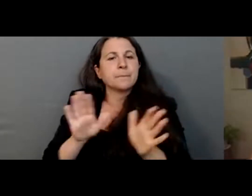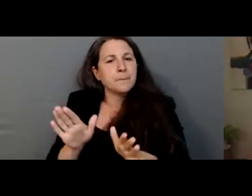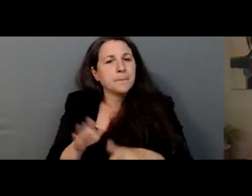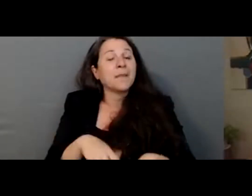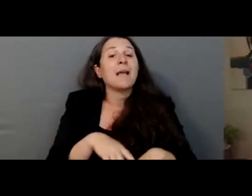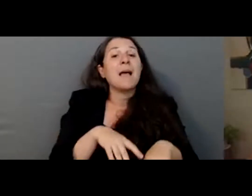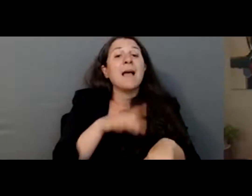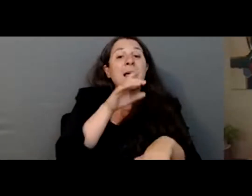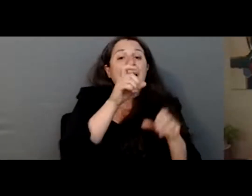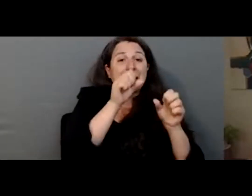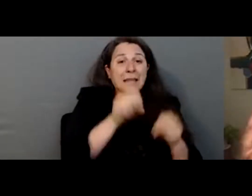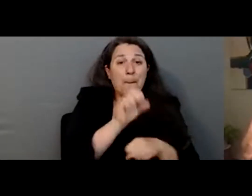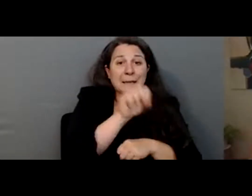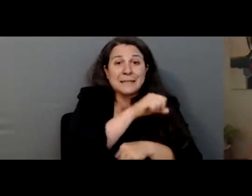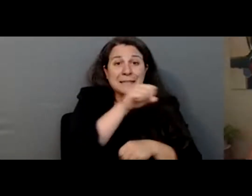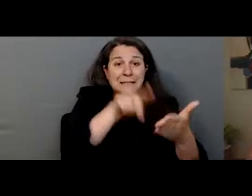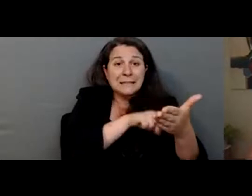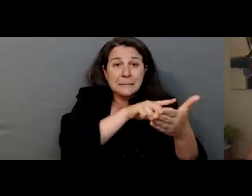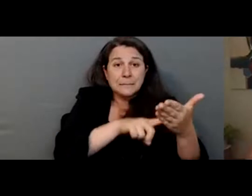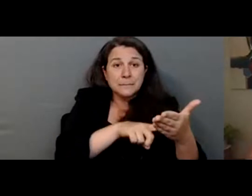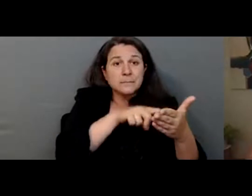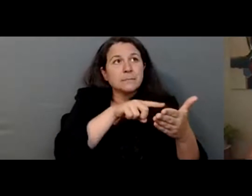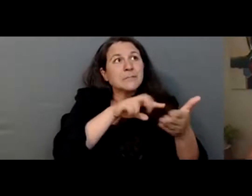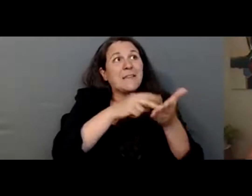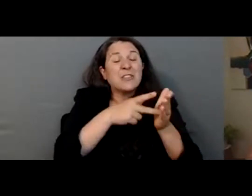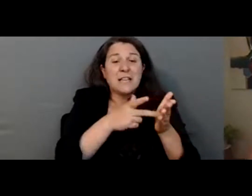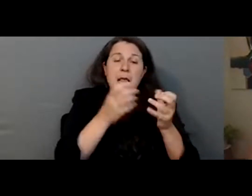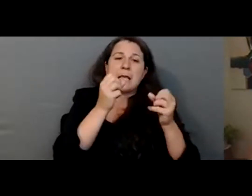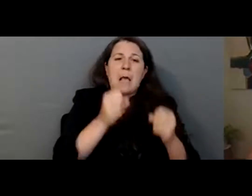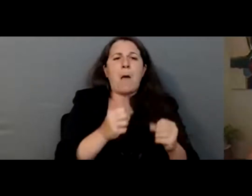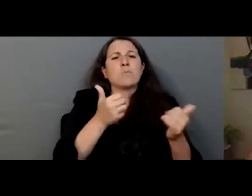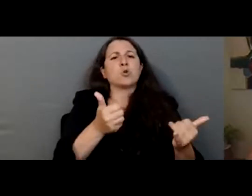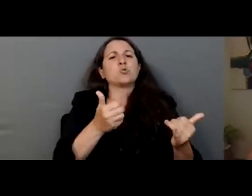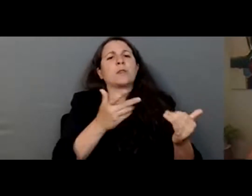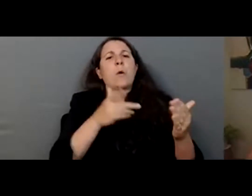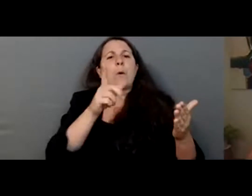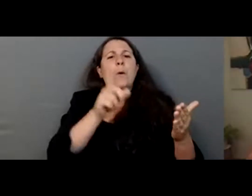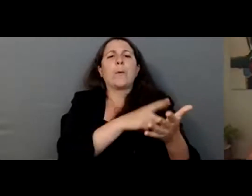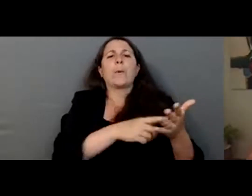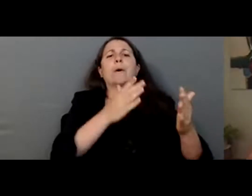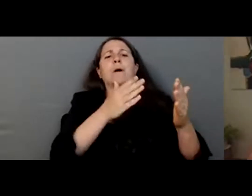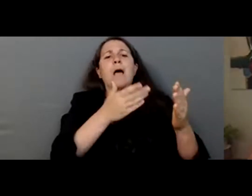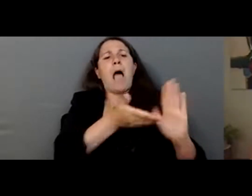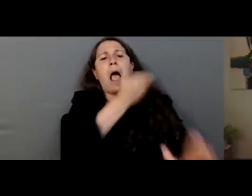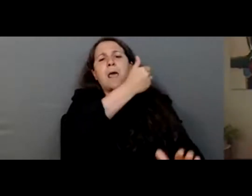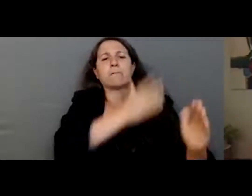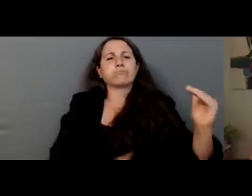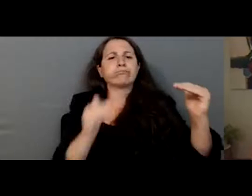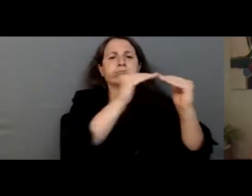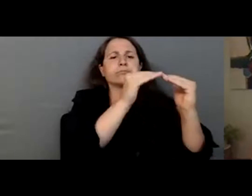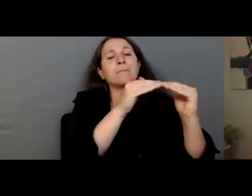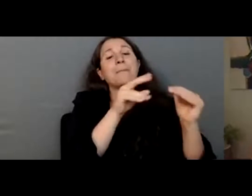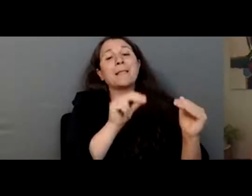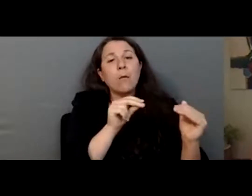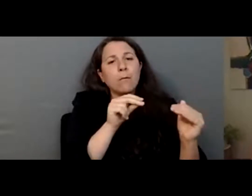effectivement prendre du temps avant de compléter la révolution qui est nécessaire. Puis, c'est important